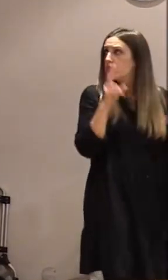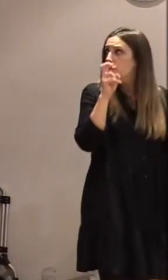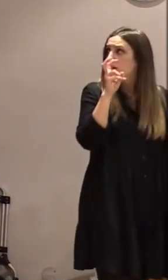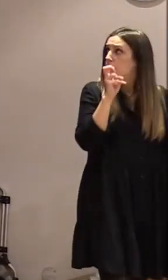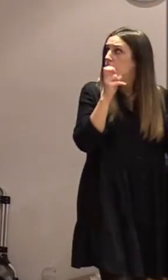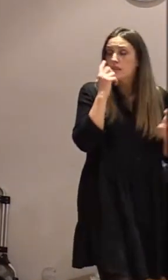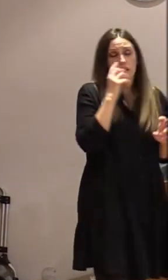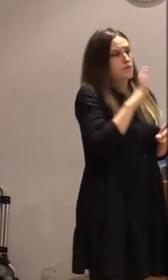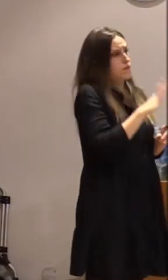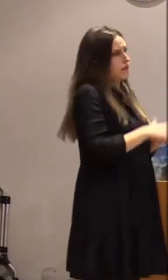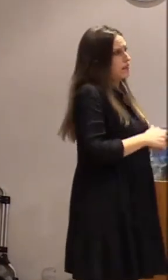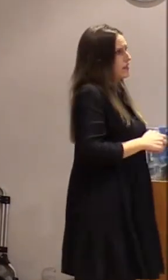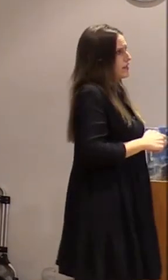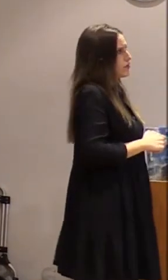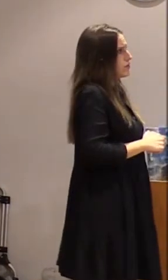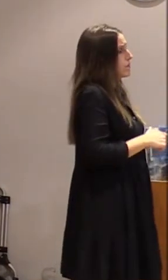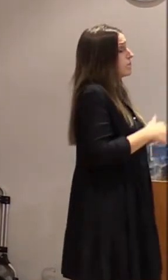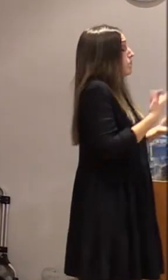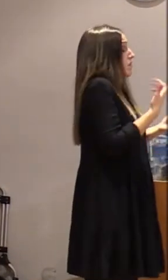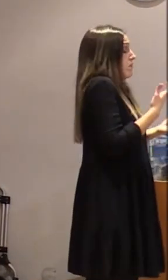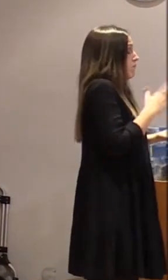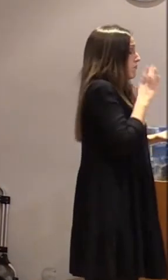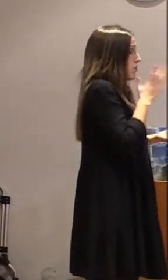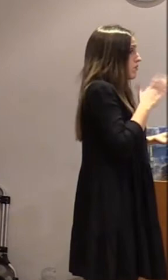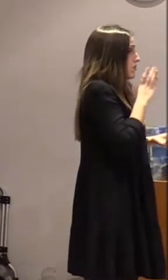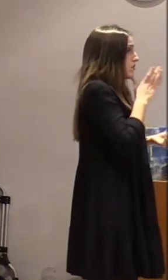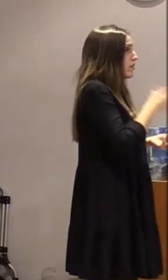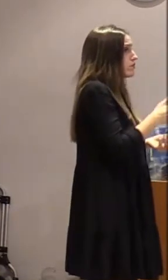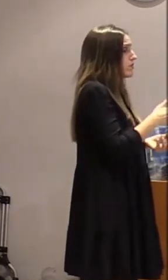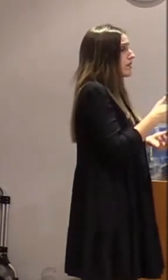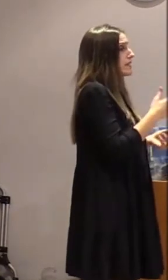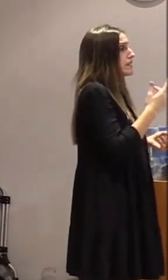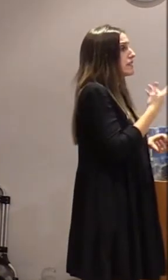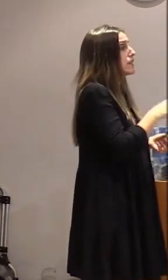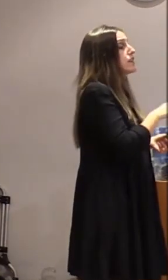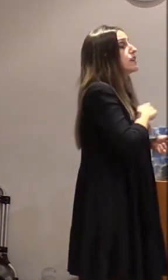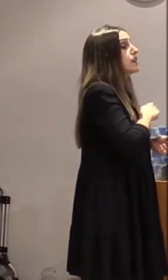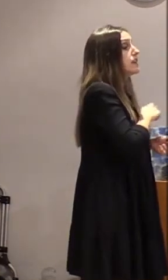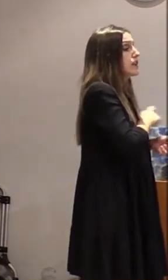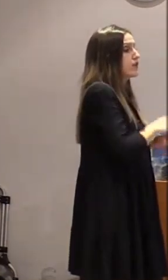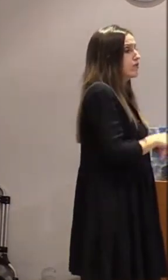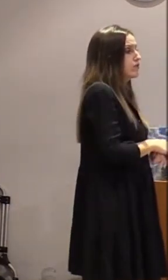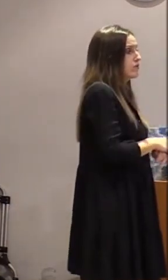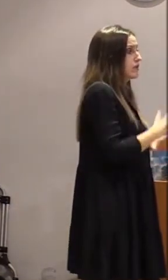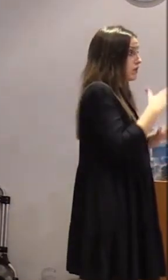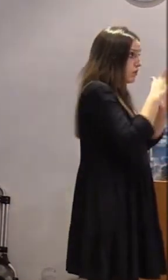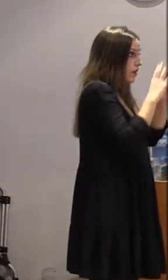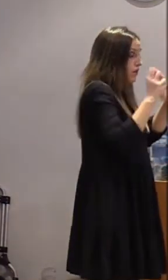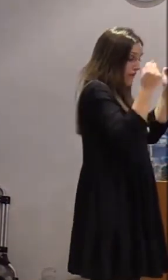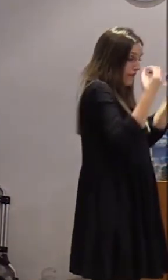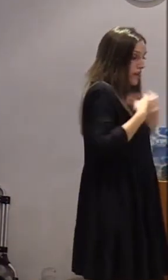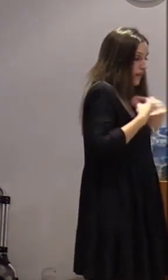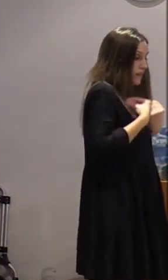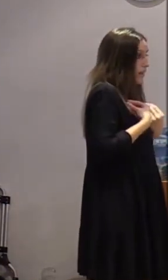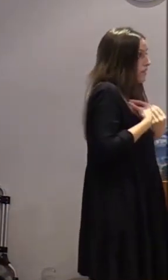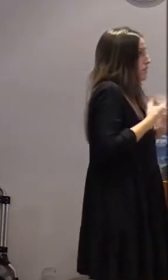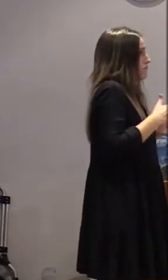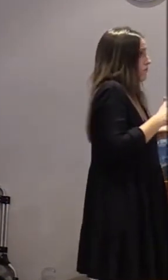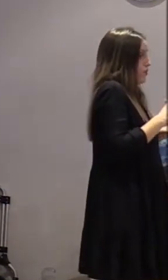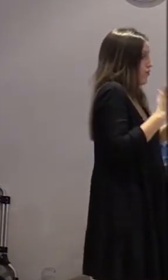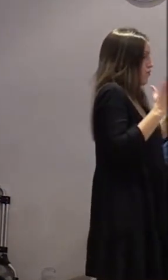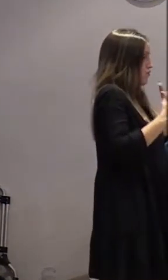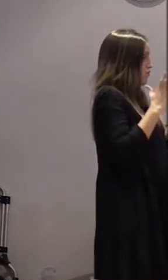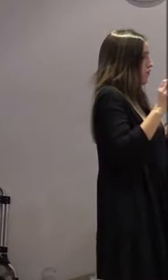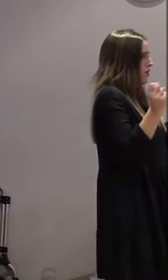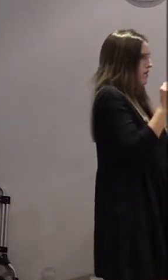parecidas, motivos religiosos, pero con un paisaje en su Holanda natal totalmente invernal.